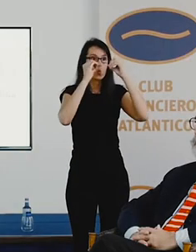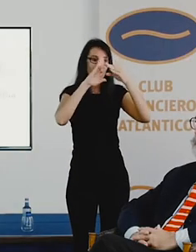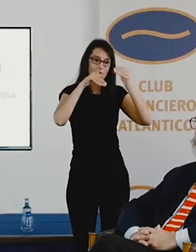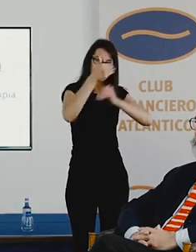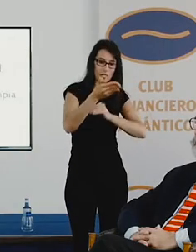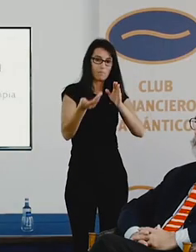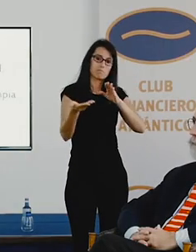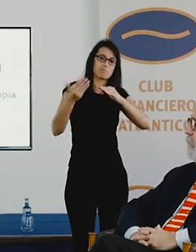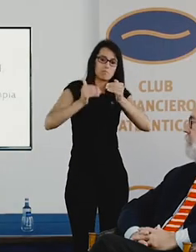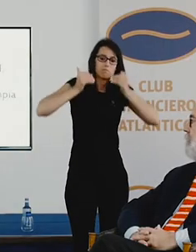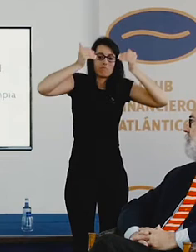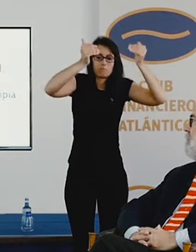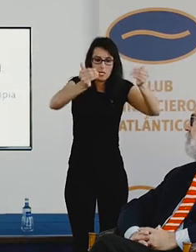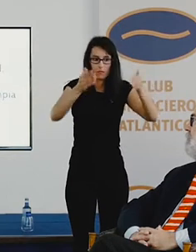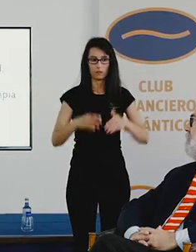¿Vale?